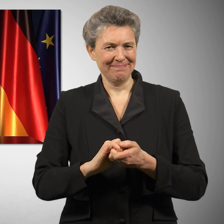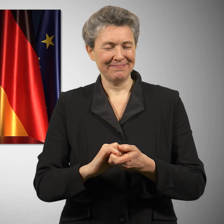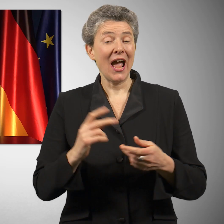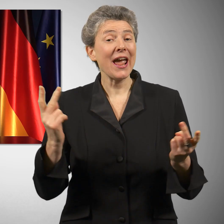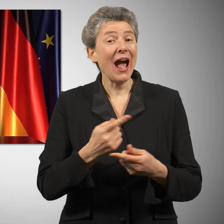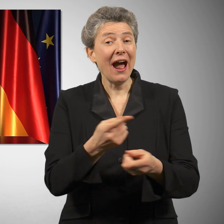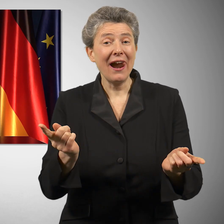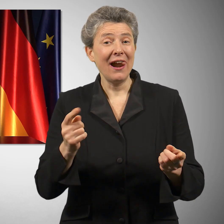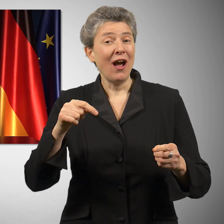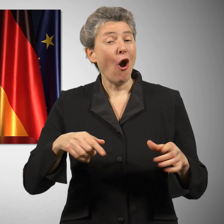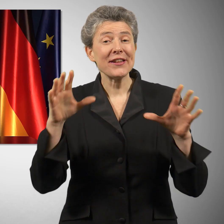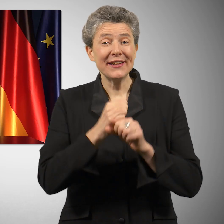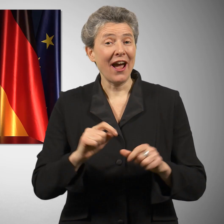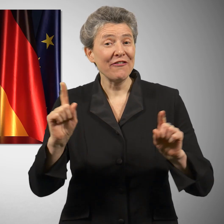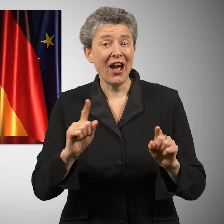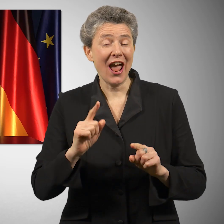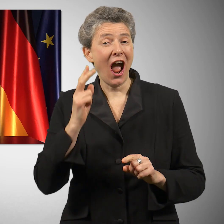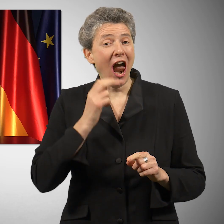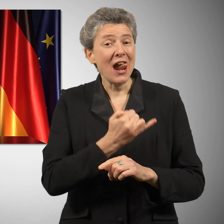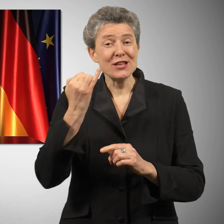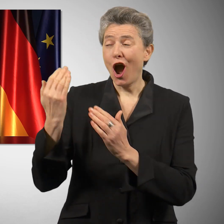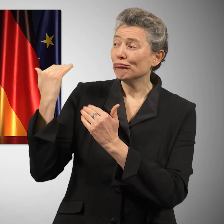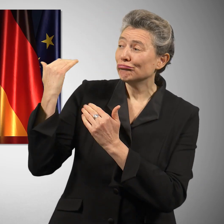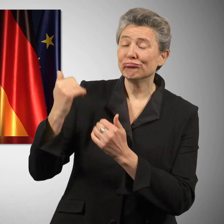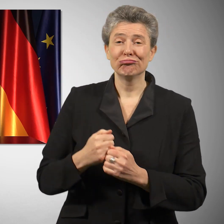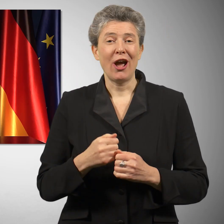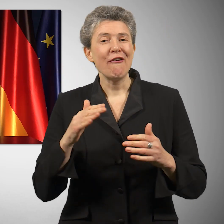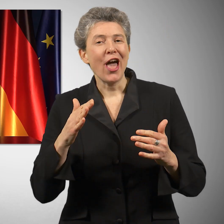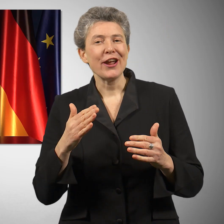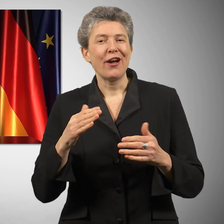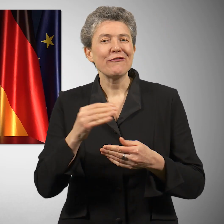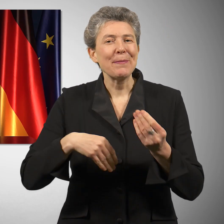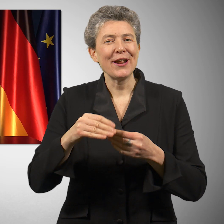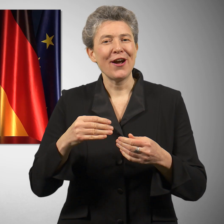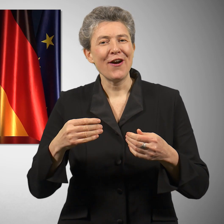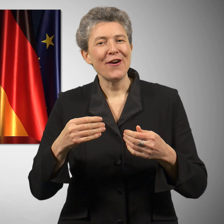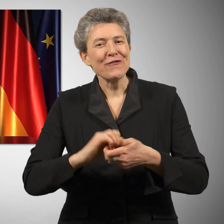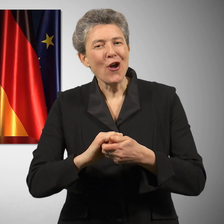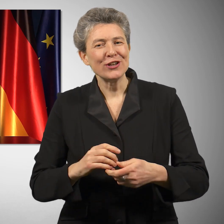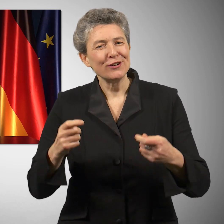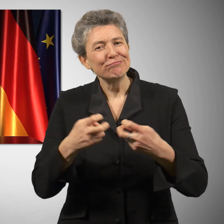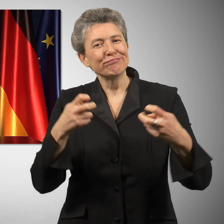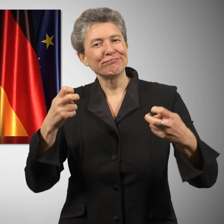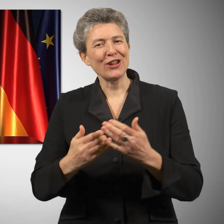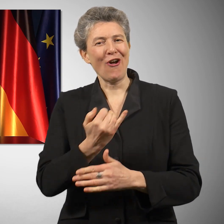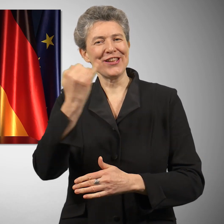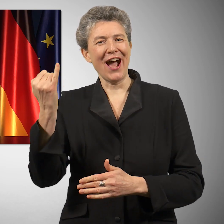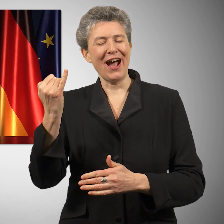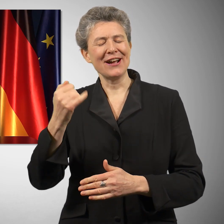Sie heute Nacht das alte Jahr verabschieden und vielleicht mit Ihrer Familie, mit Freundinnen und Freunden auf das Neue